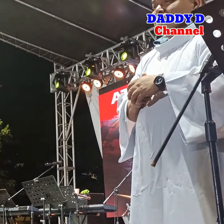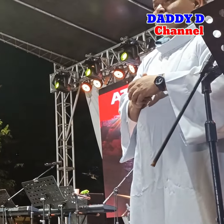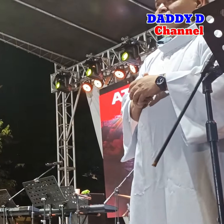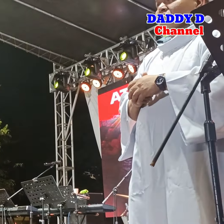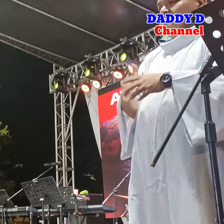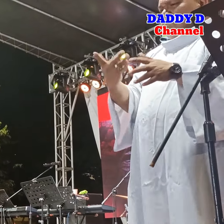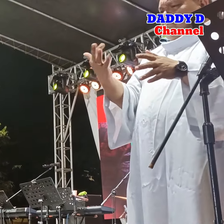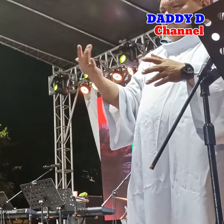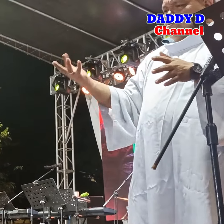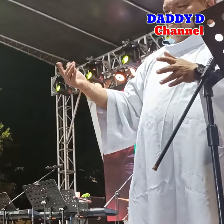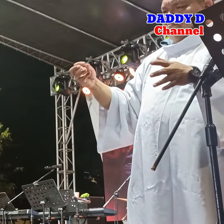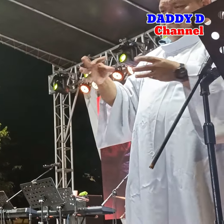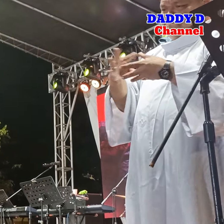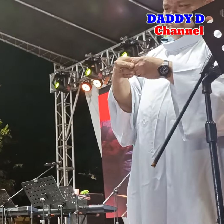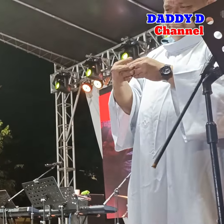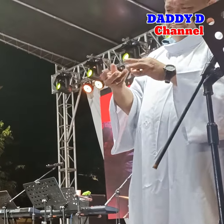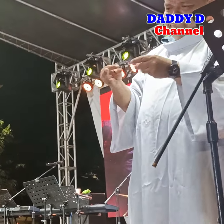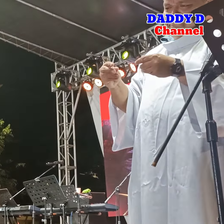Sinusoli ba niya?